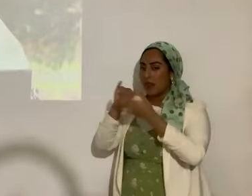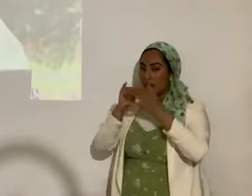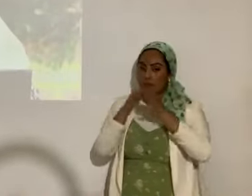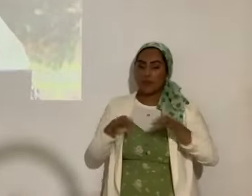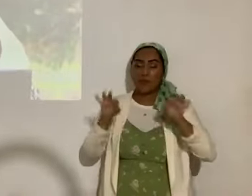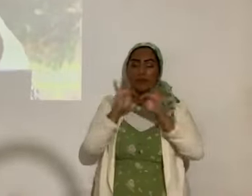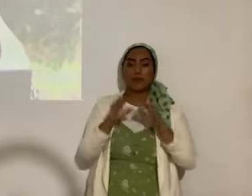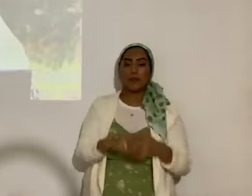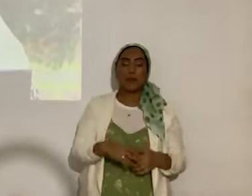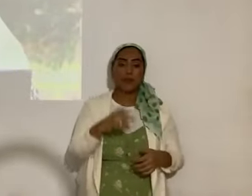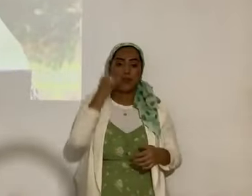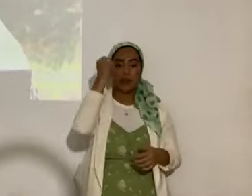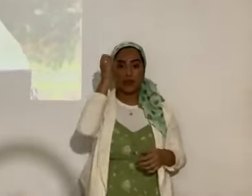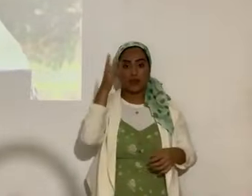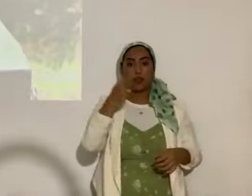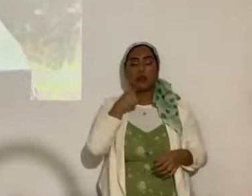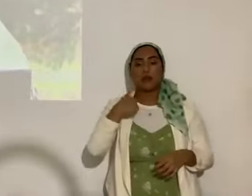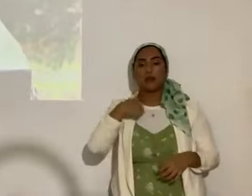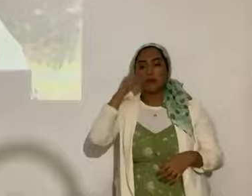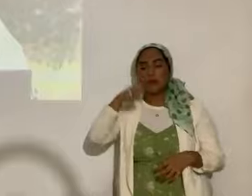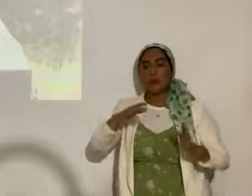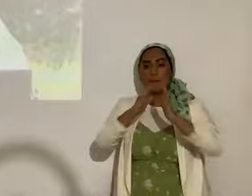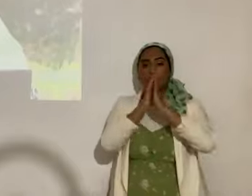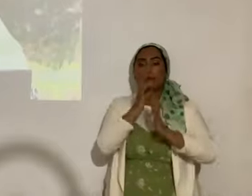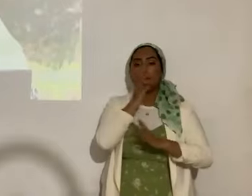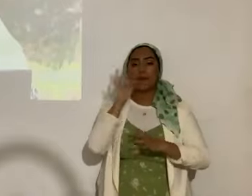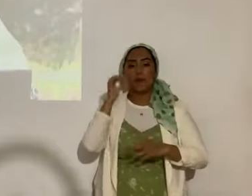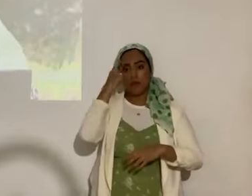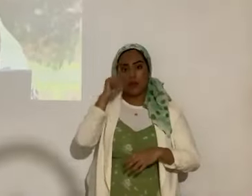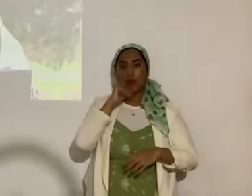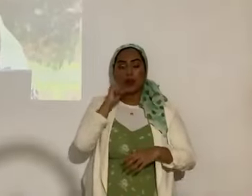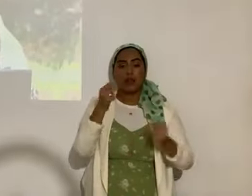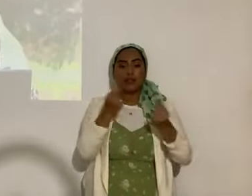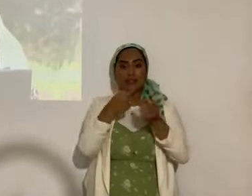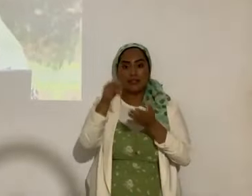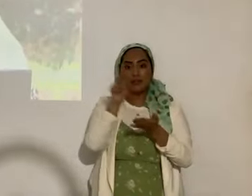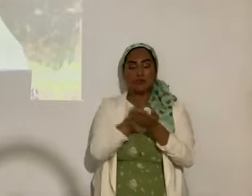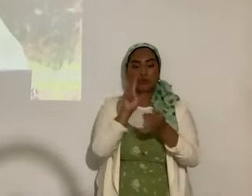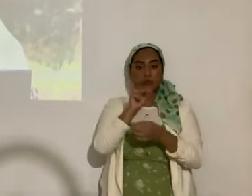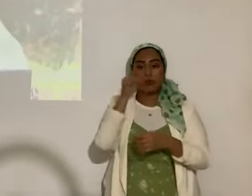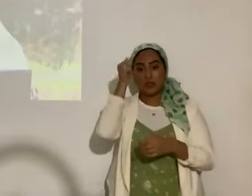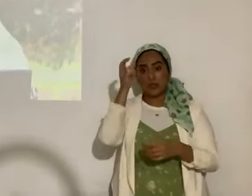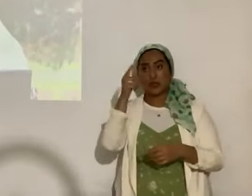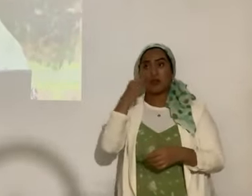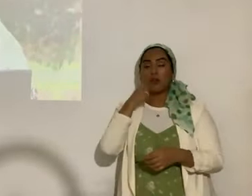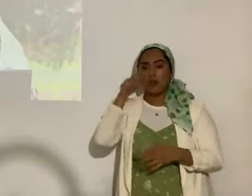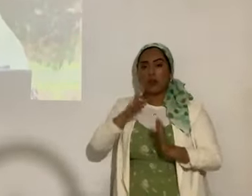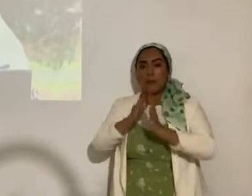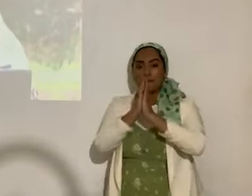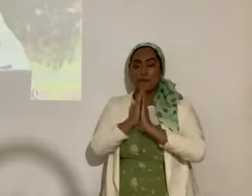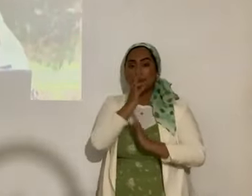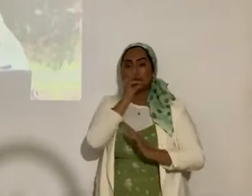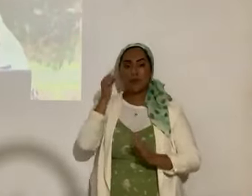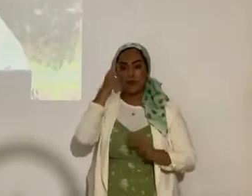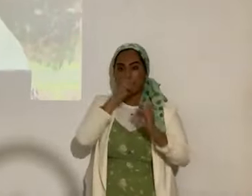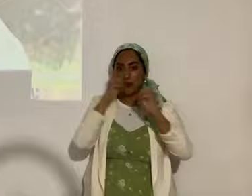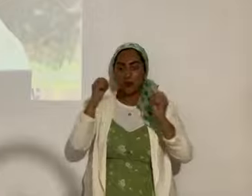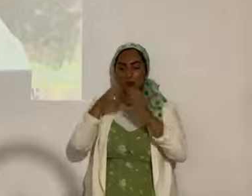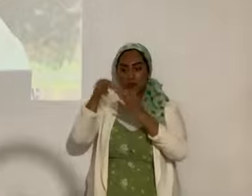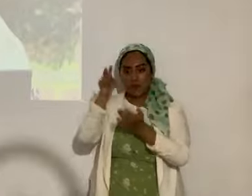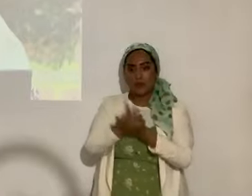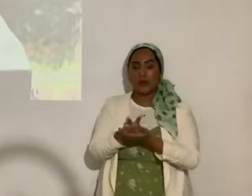importante dice yahshua que debemos orar ayunar Para no caer en tentación dice que oremos y ayudemos para que no haya